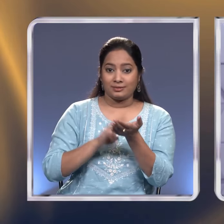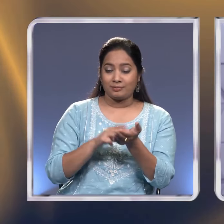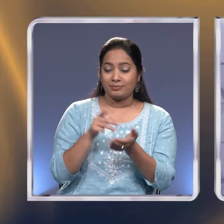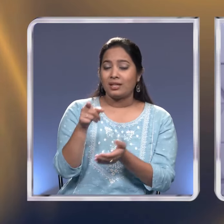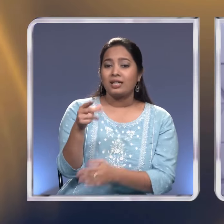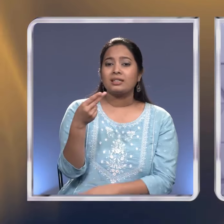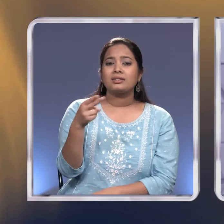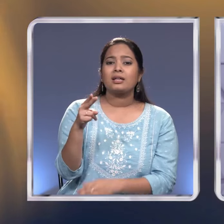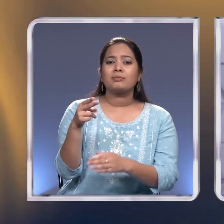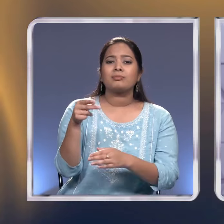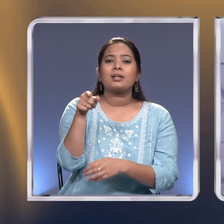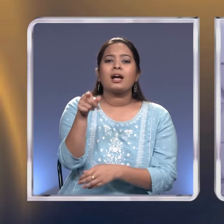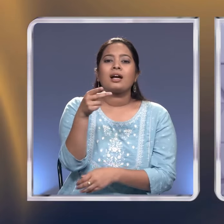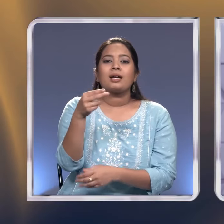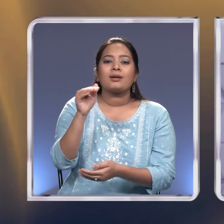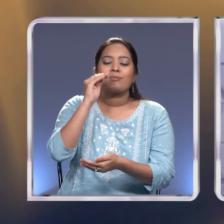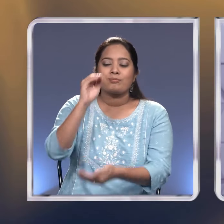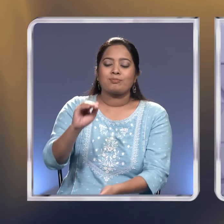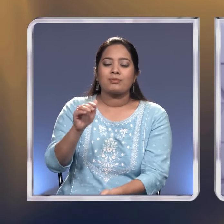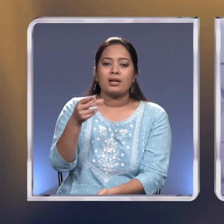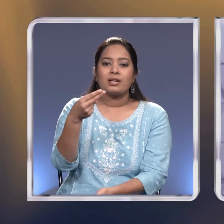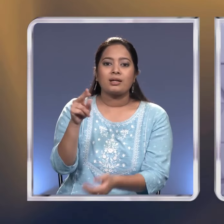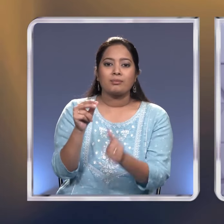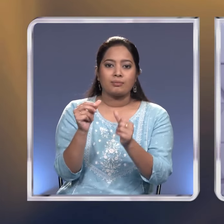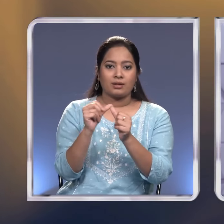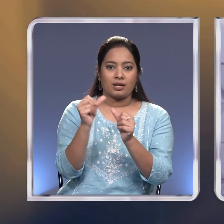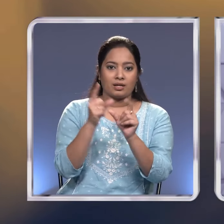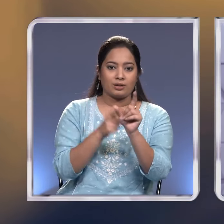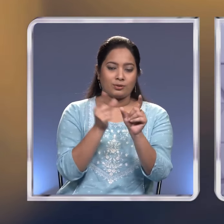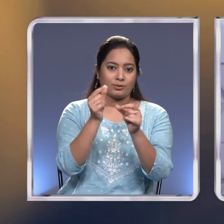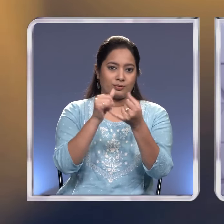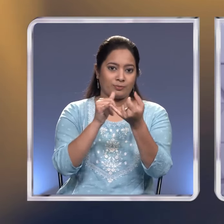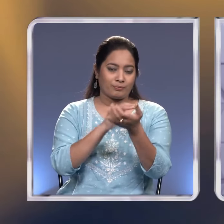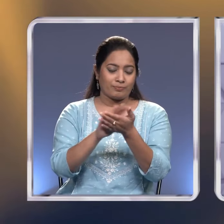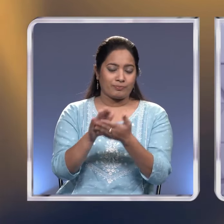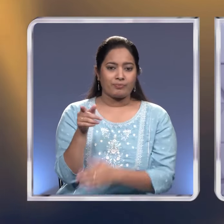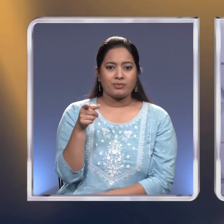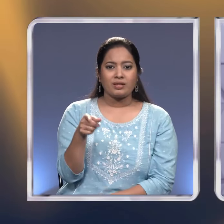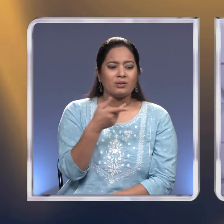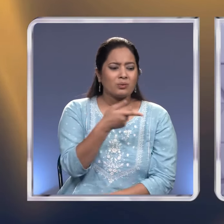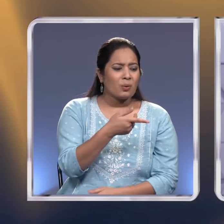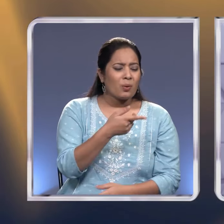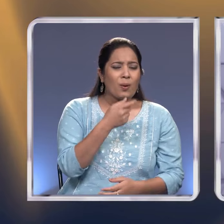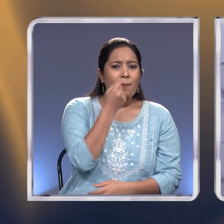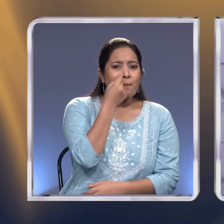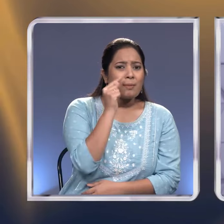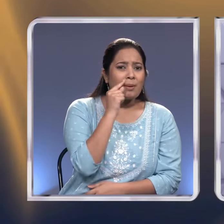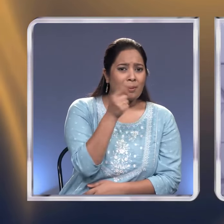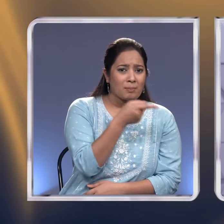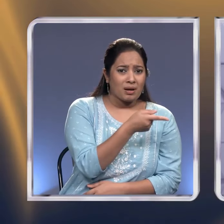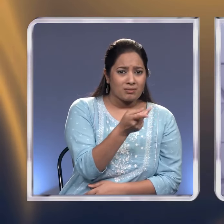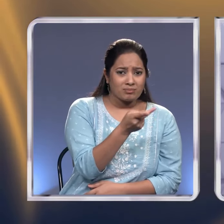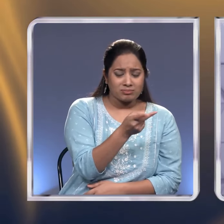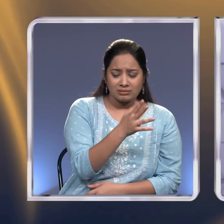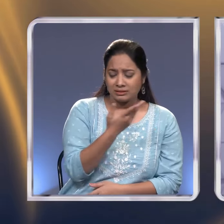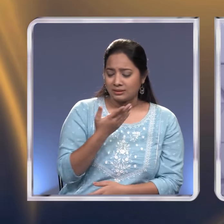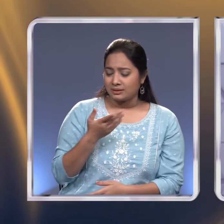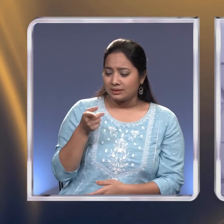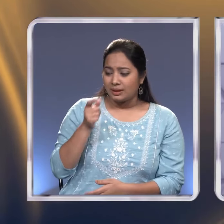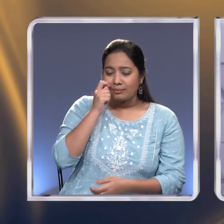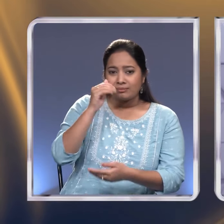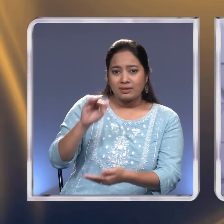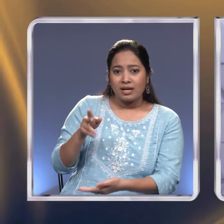को एक्सेप्ट करना पेरेंट्स के लिए इतना आसान नहीं था, बहुत चैलेंजिंग था, लेकिन कैसे इन्होंने इस